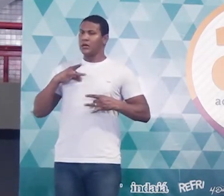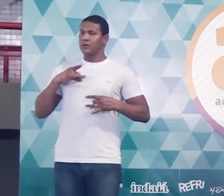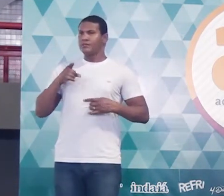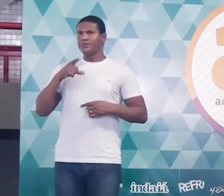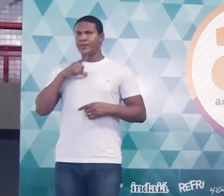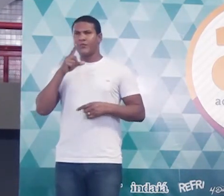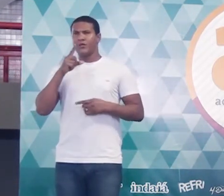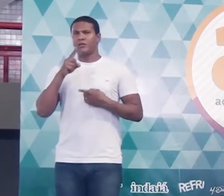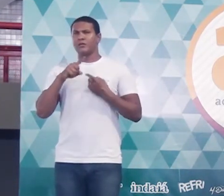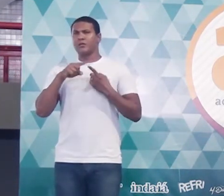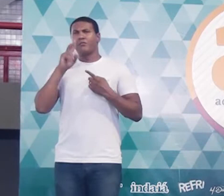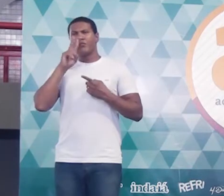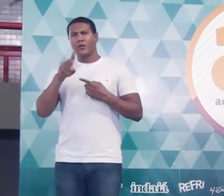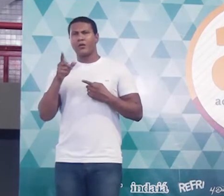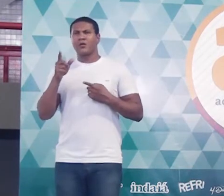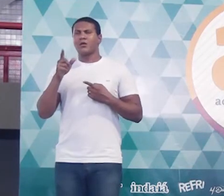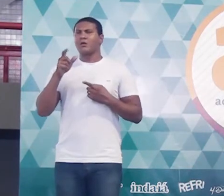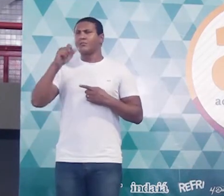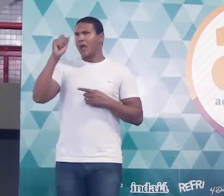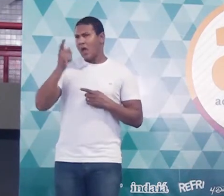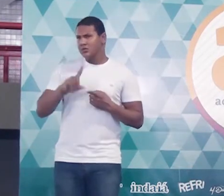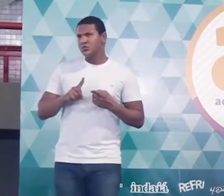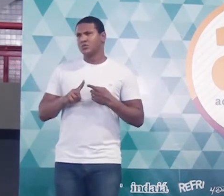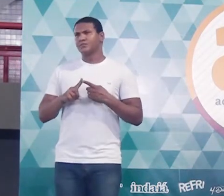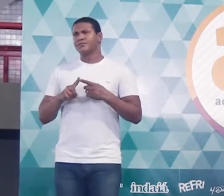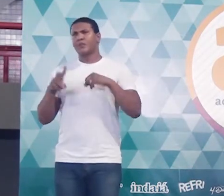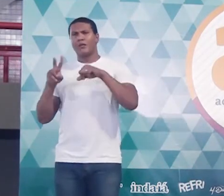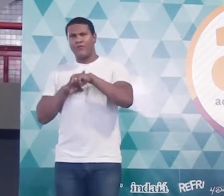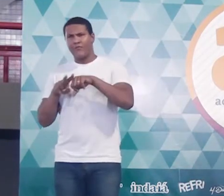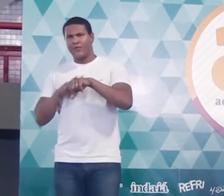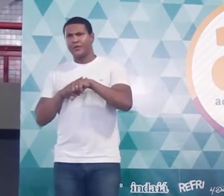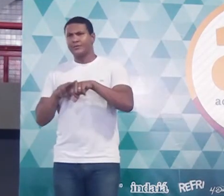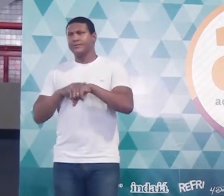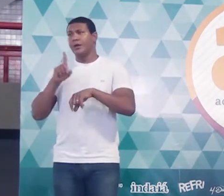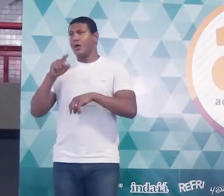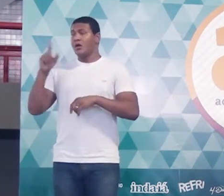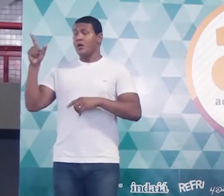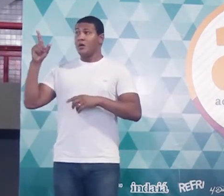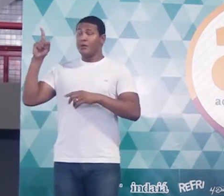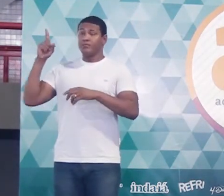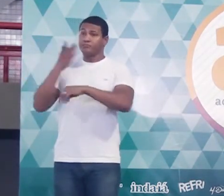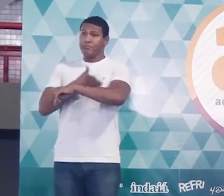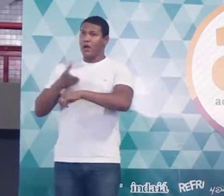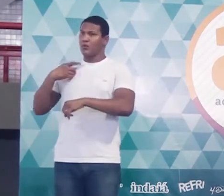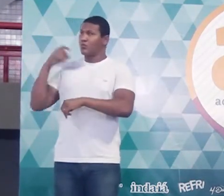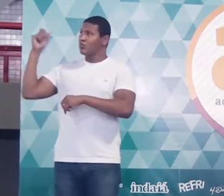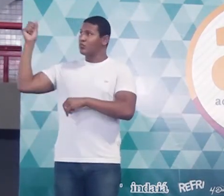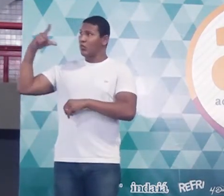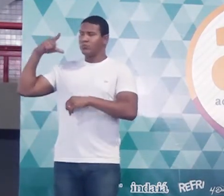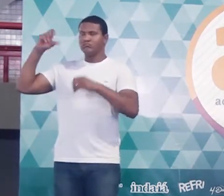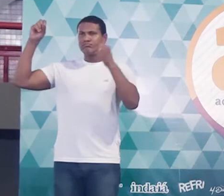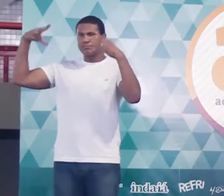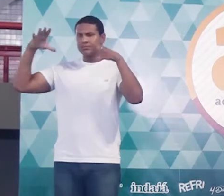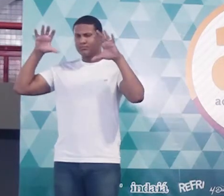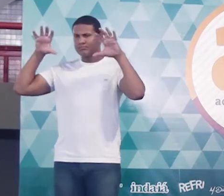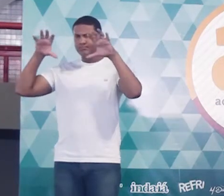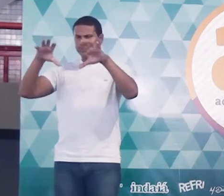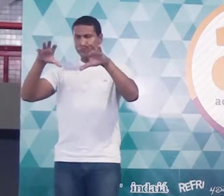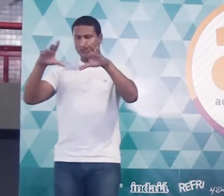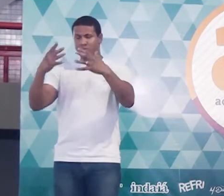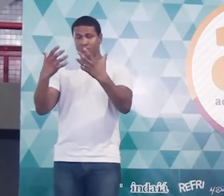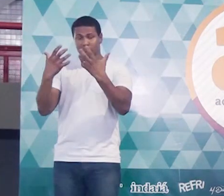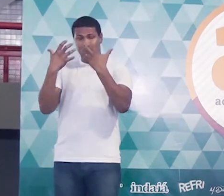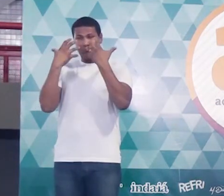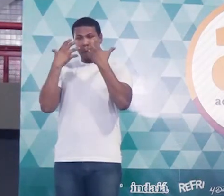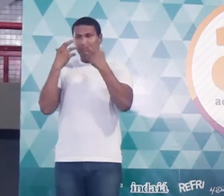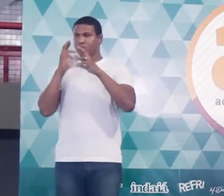vendo verde, porque a luz bate, a luz branca, né, que a gente chama, bate e reflete o azul, reflete o verde. Os outros são